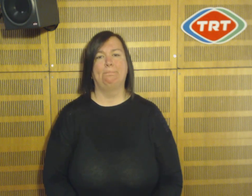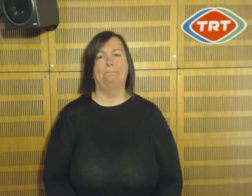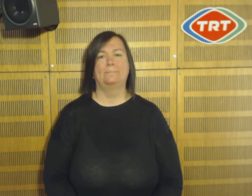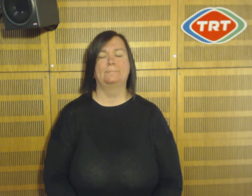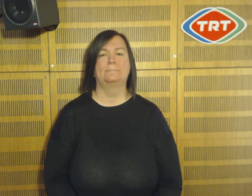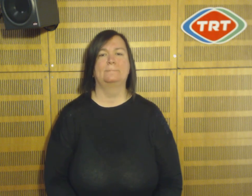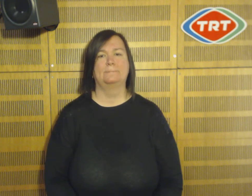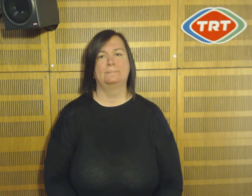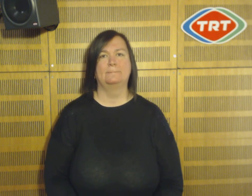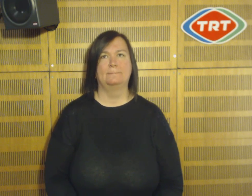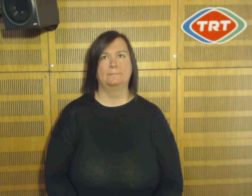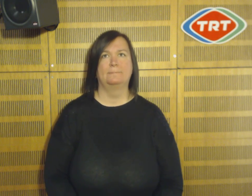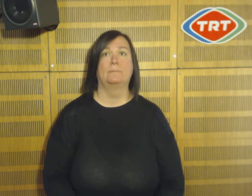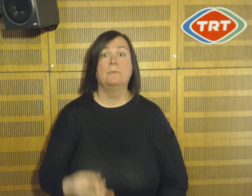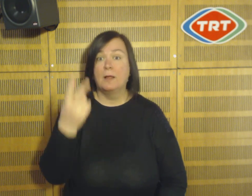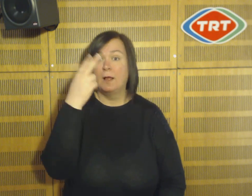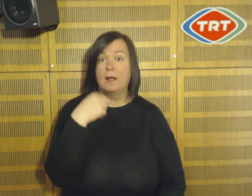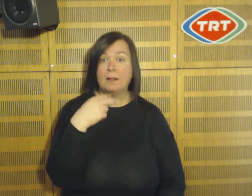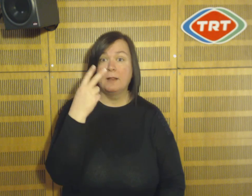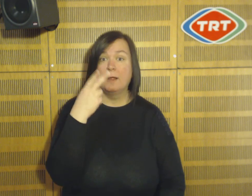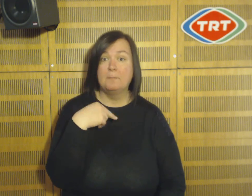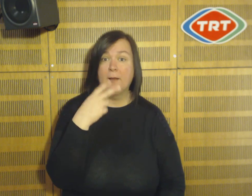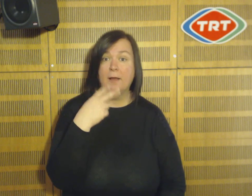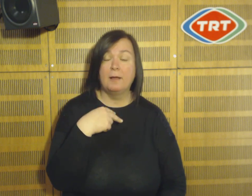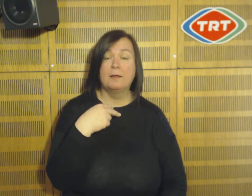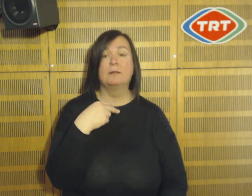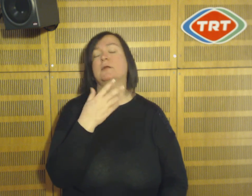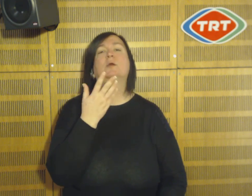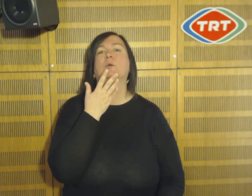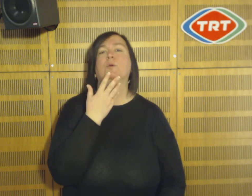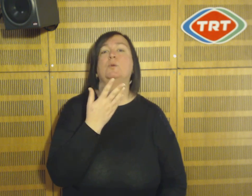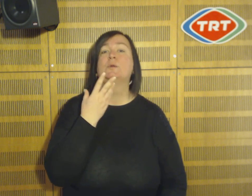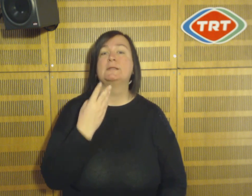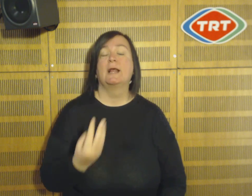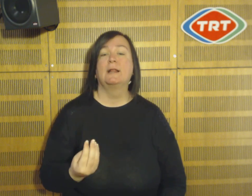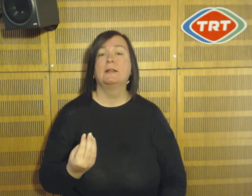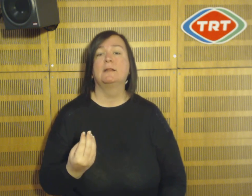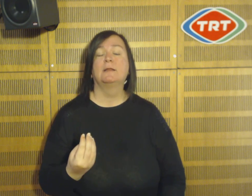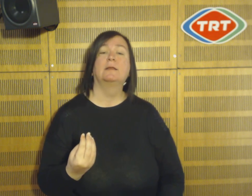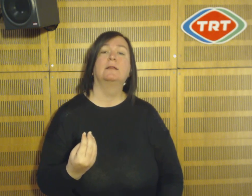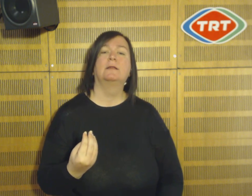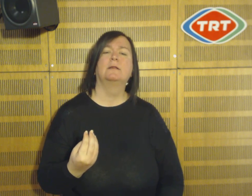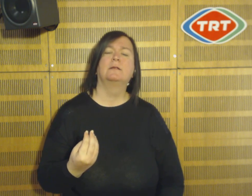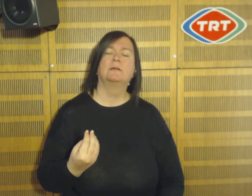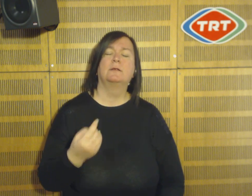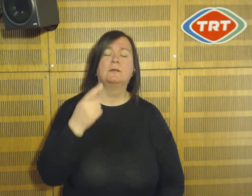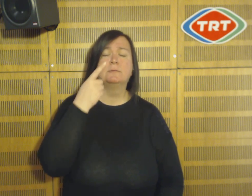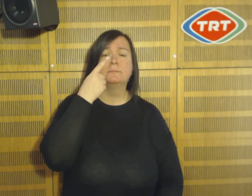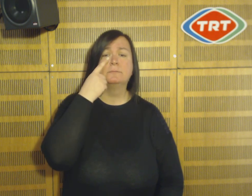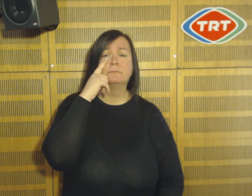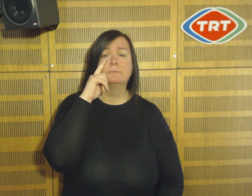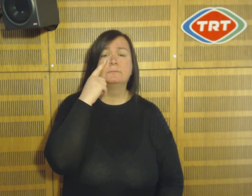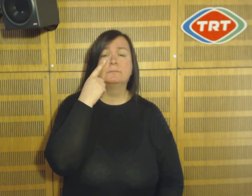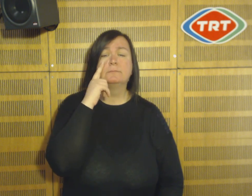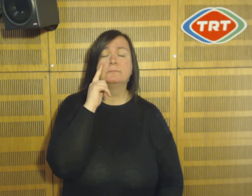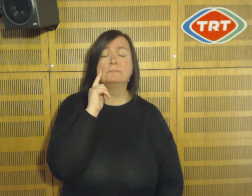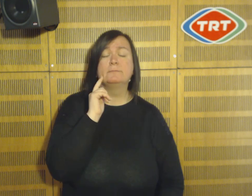de Ağlamak güzeldir süzülürken yaşlar